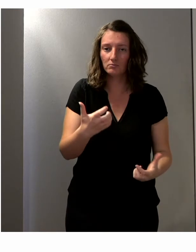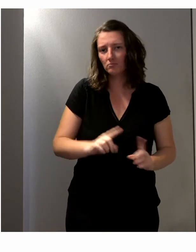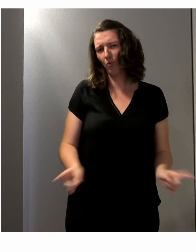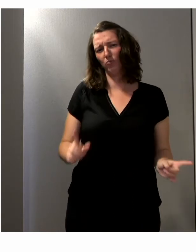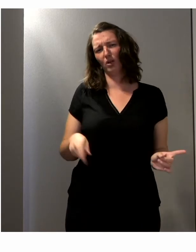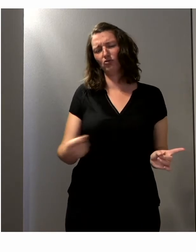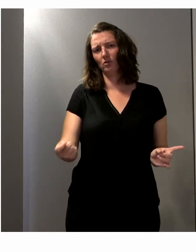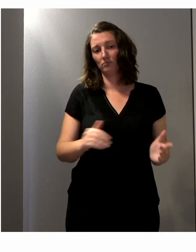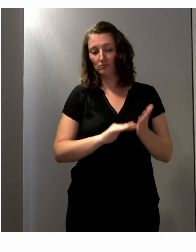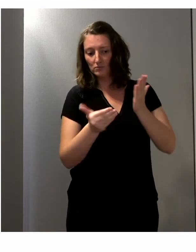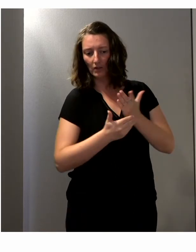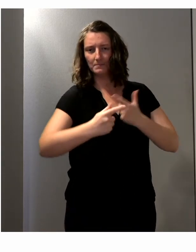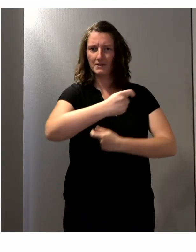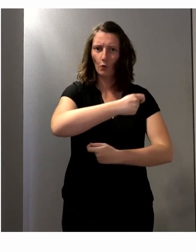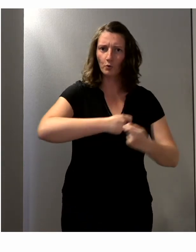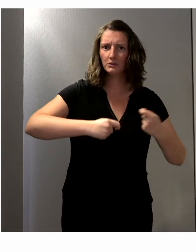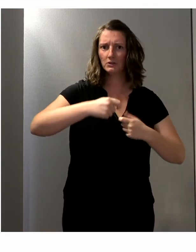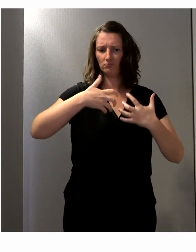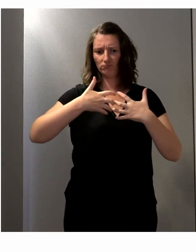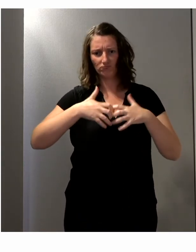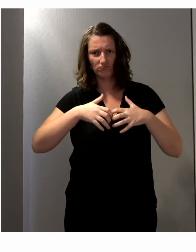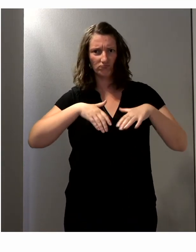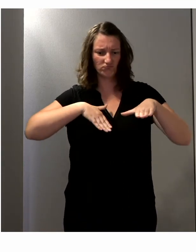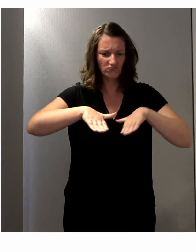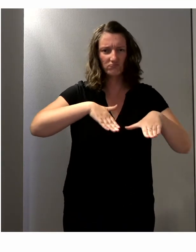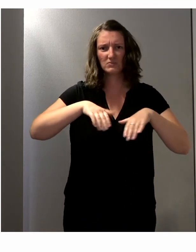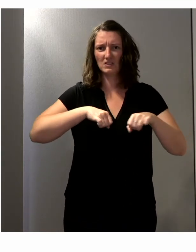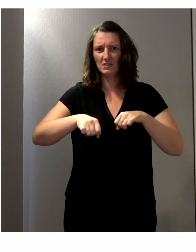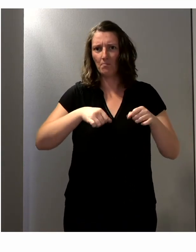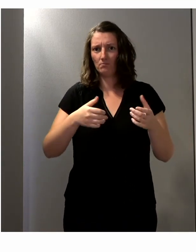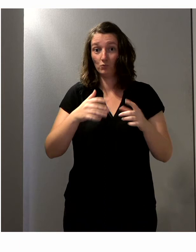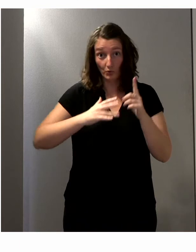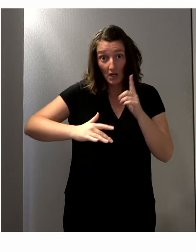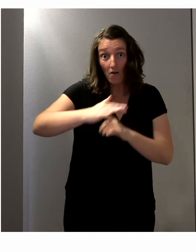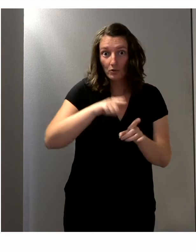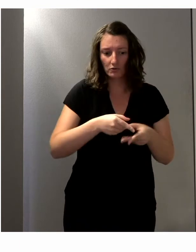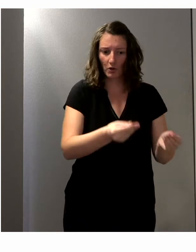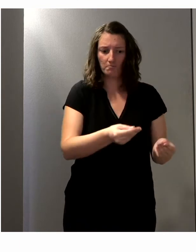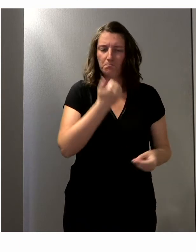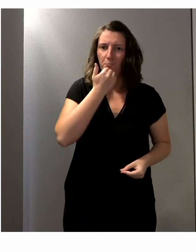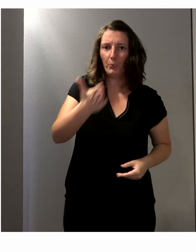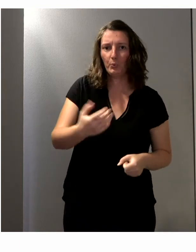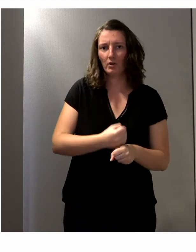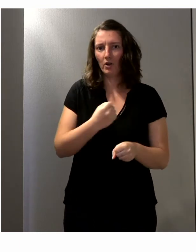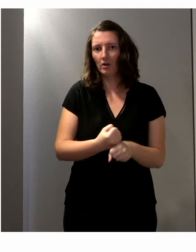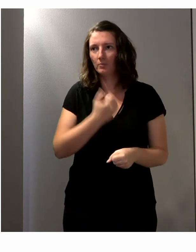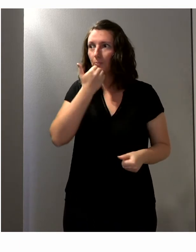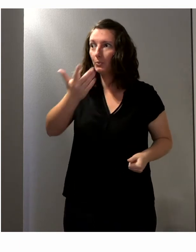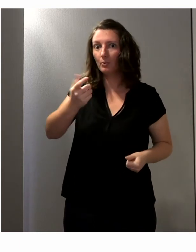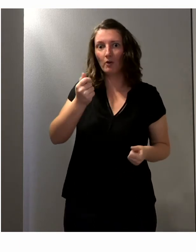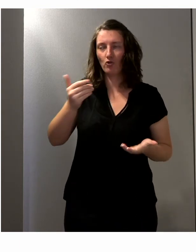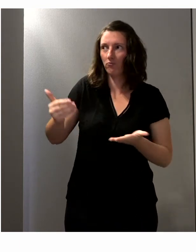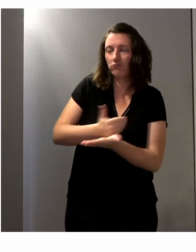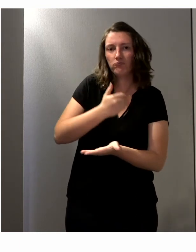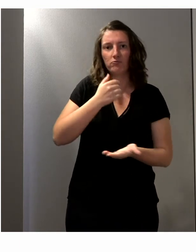y a des mécanismes économiques qui les amènent à ne pas pouvoir travailler, des mécanismes sociaux qui les amènent à ne pas